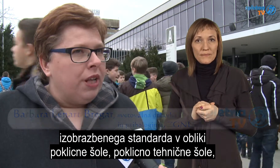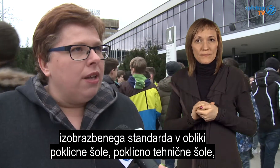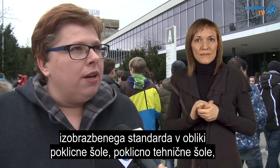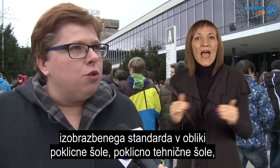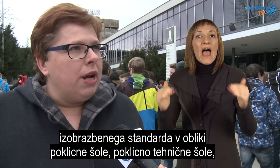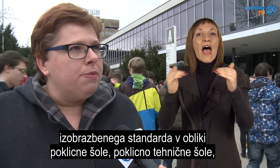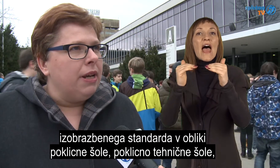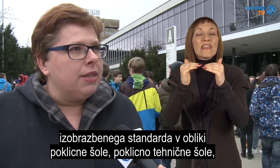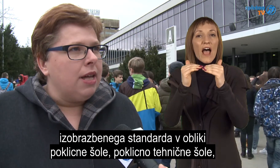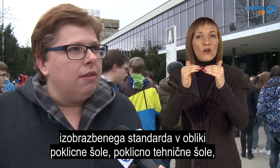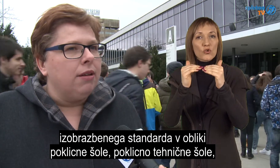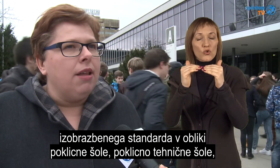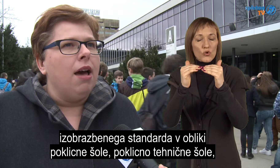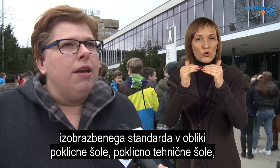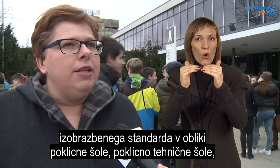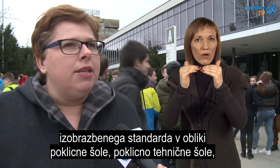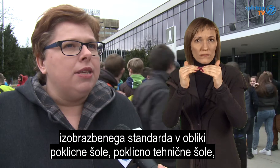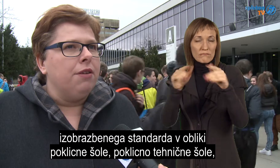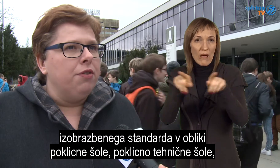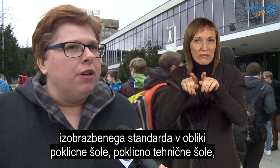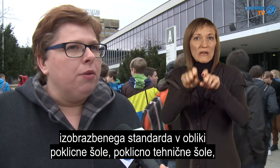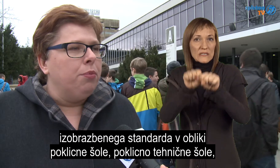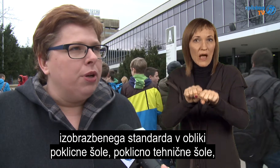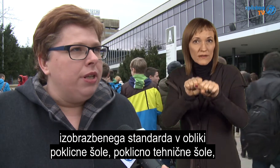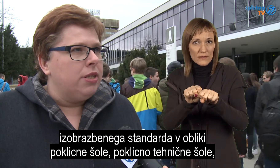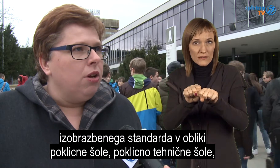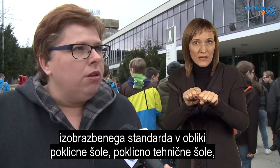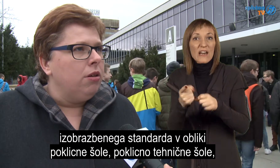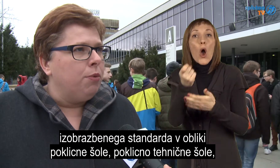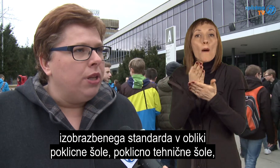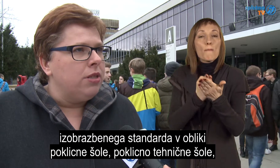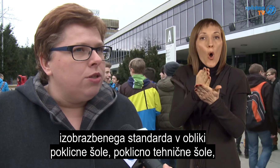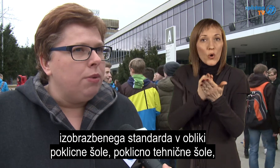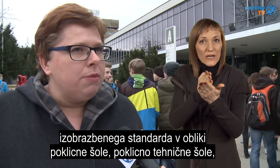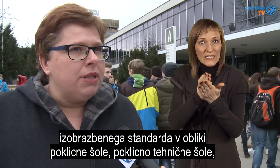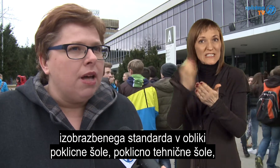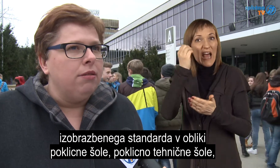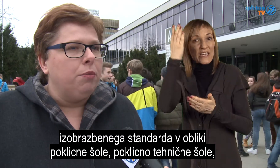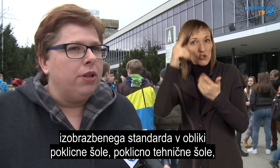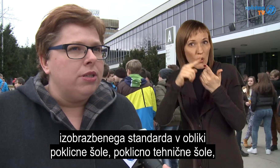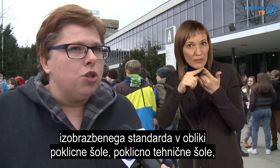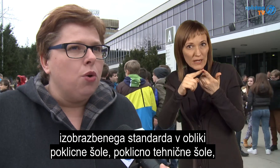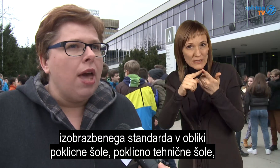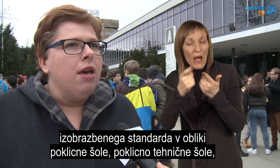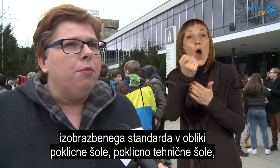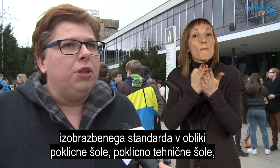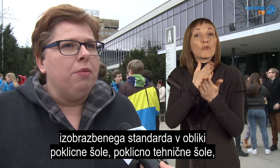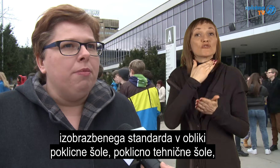enakovrednega izobrazbenega standarda, in sicer v poklicni izobrazbeni standard, poklicne šole, potem